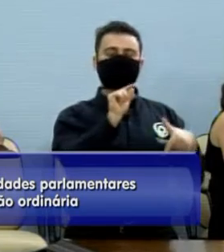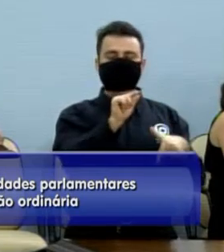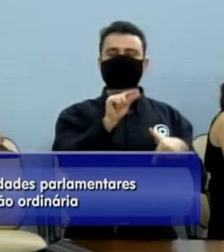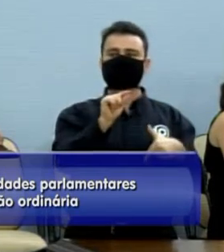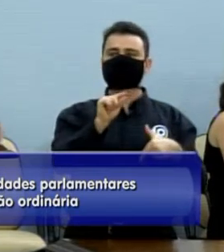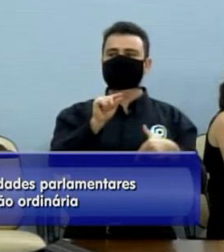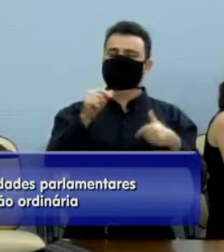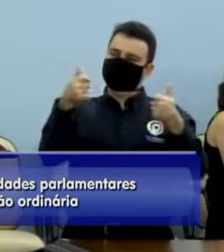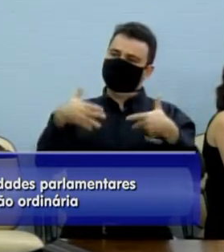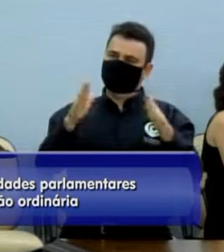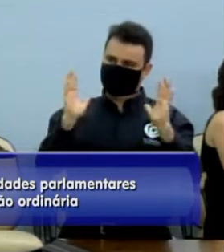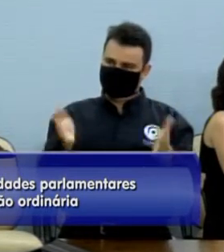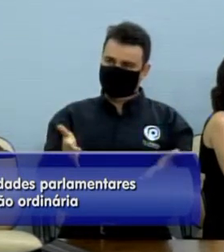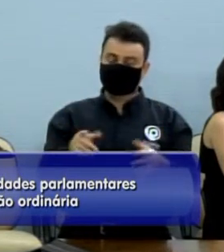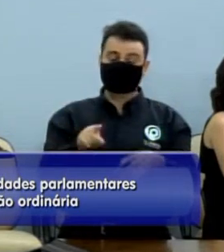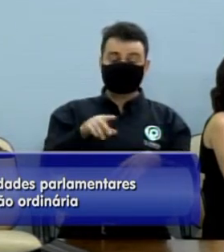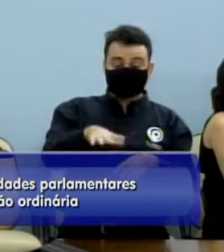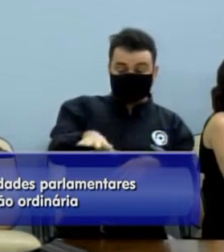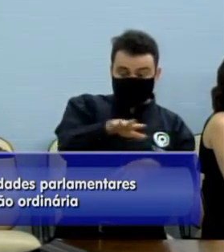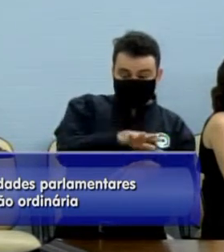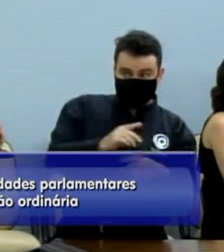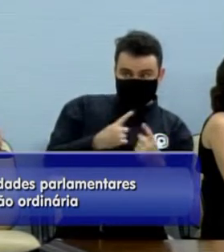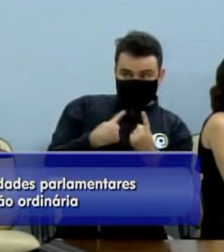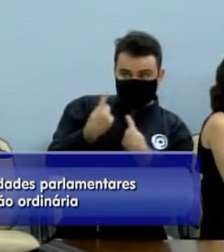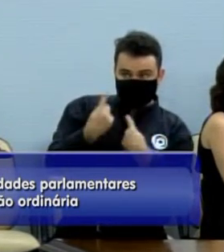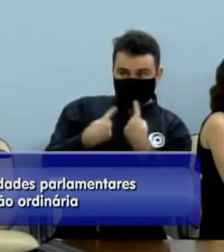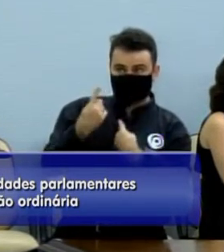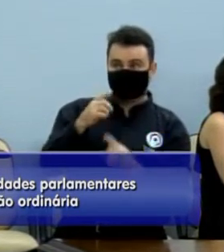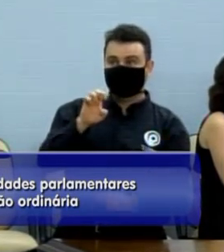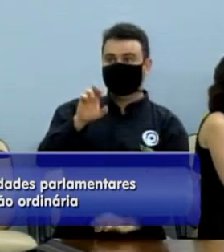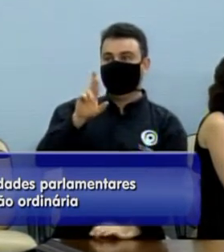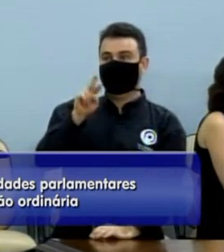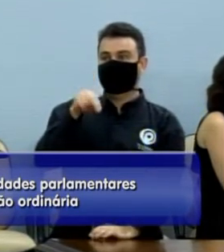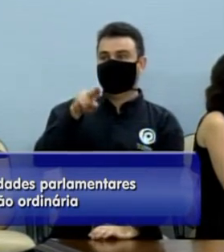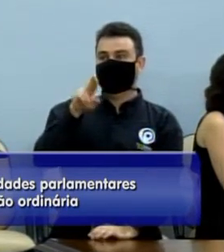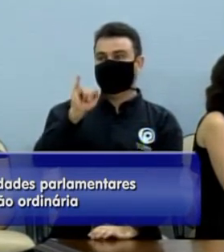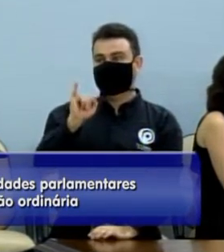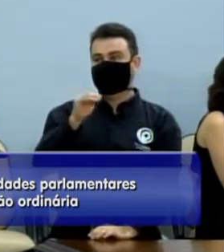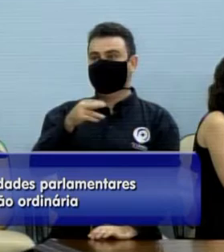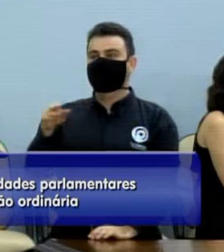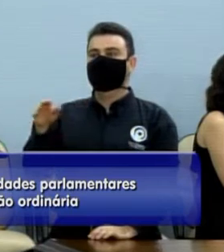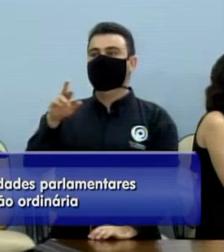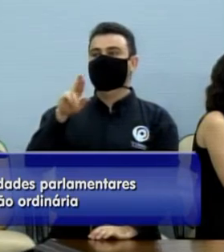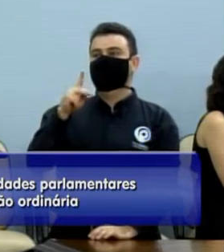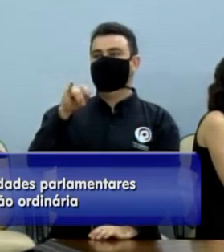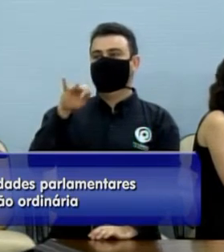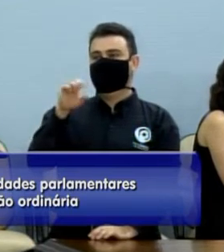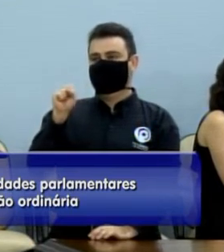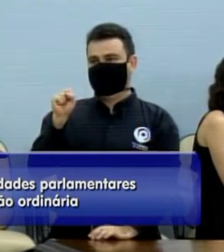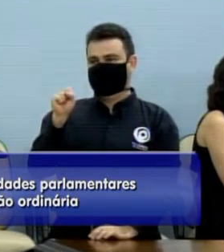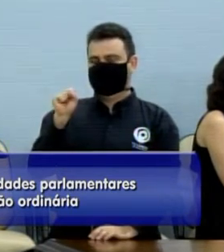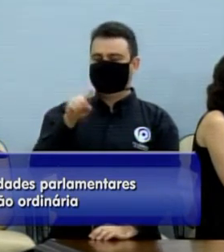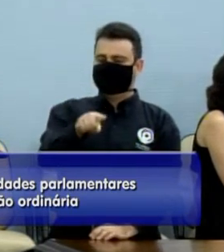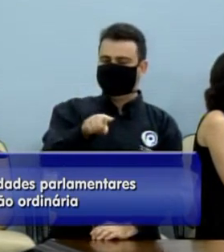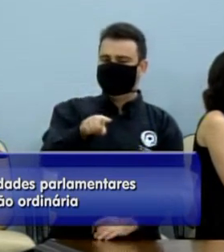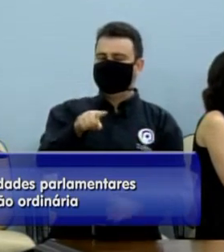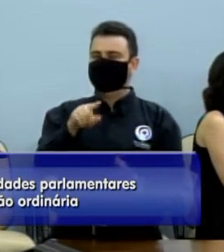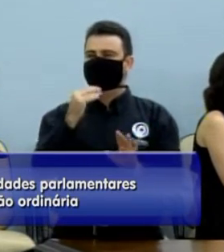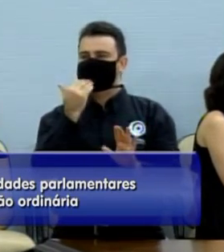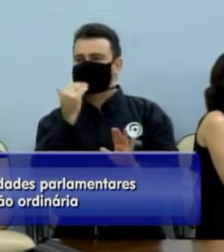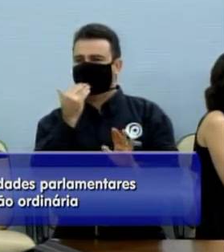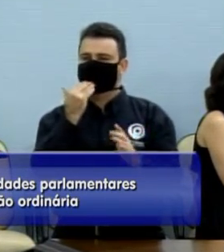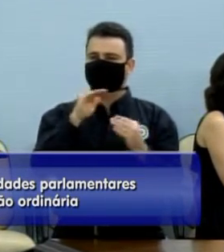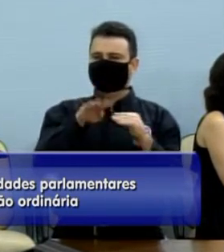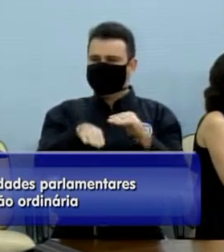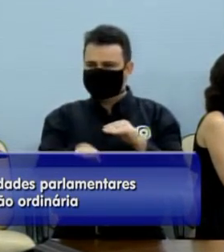proposta: Hernani Pires Domingues, a gente melhorar as condições por meio